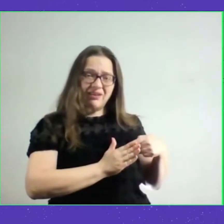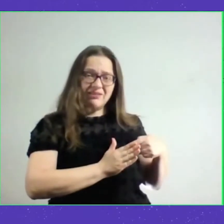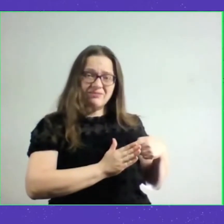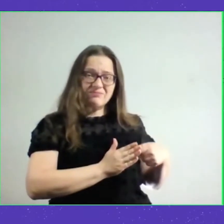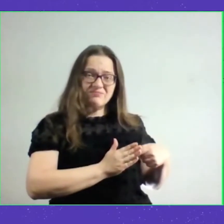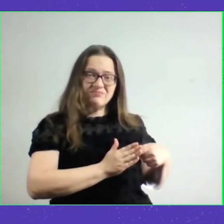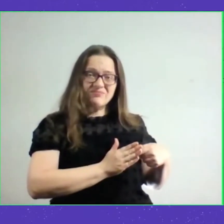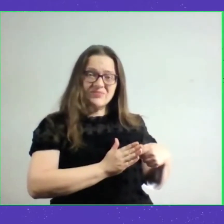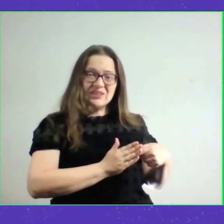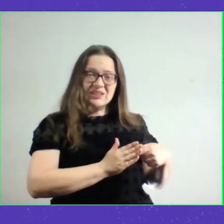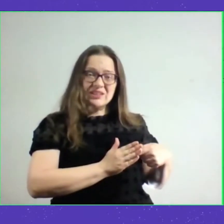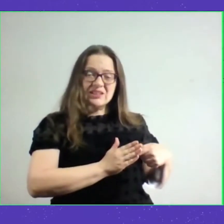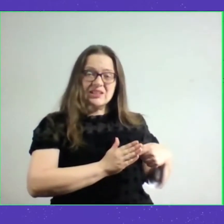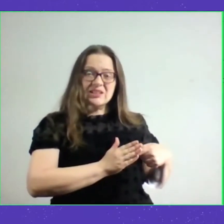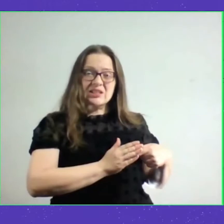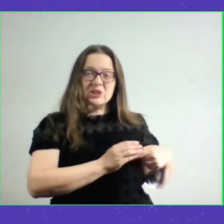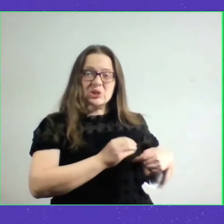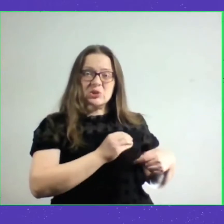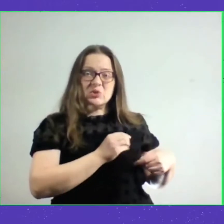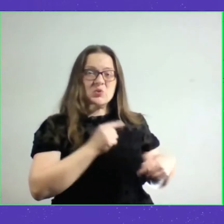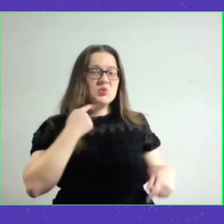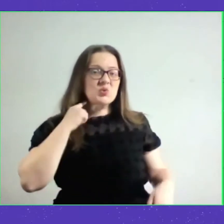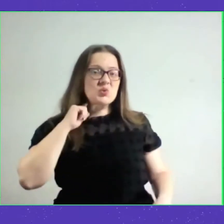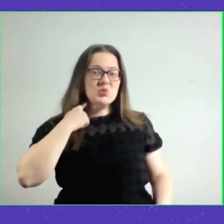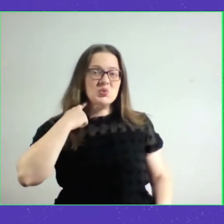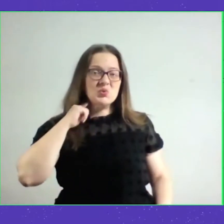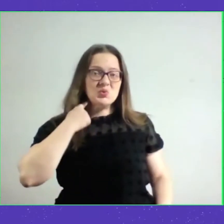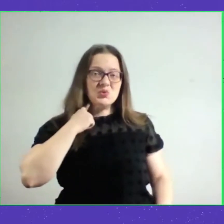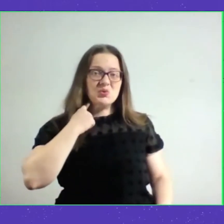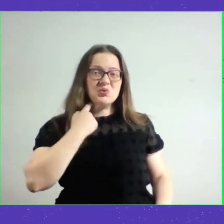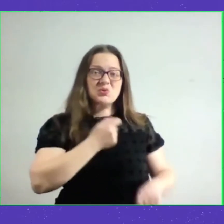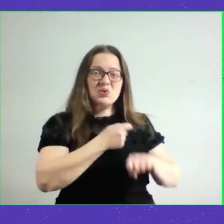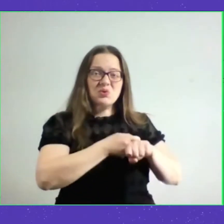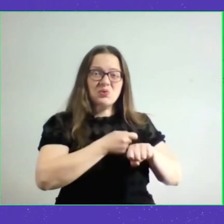Mas eu não queria que você desistisse de você.